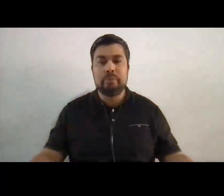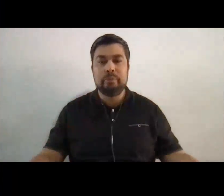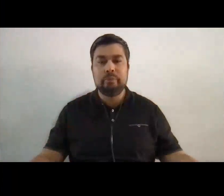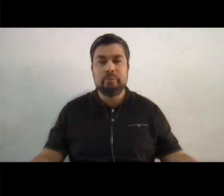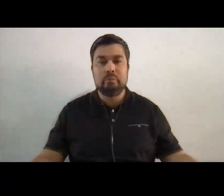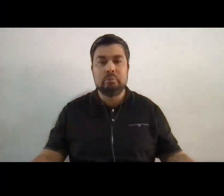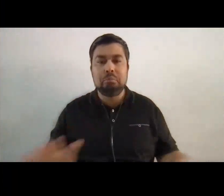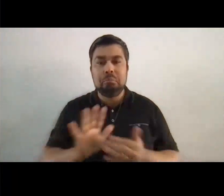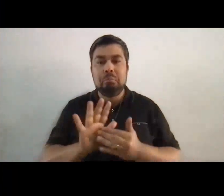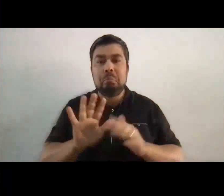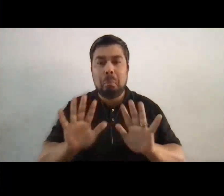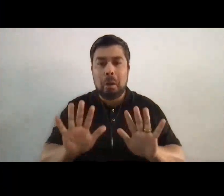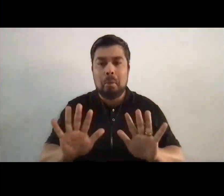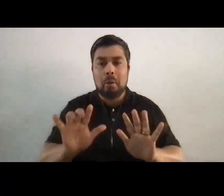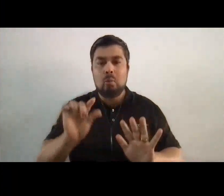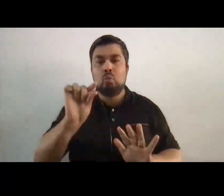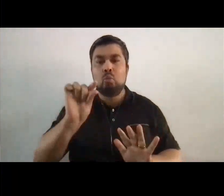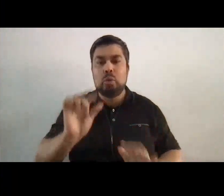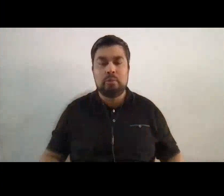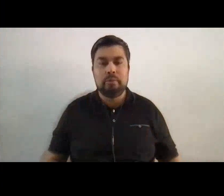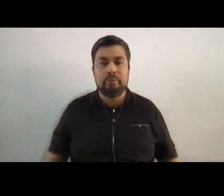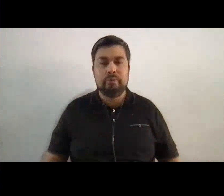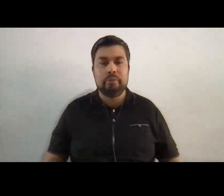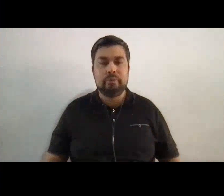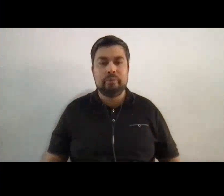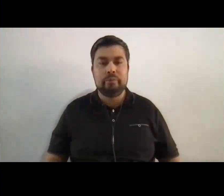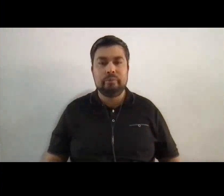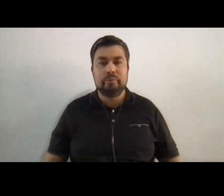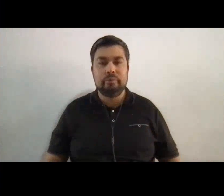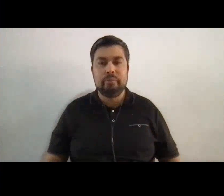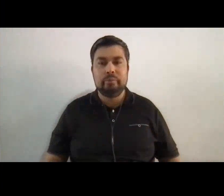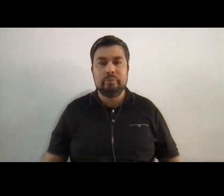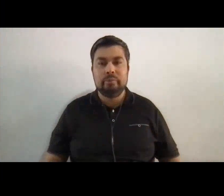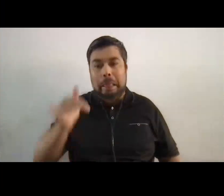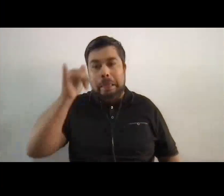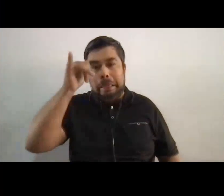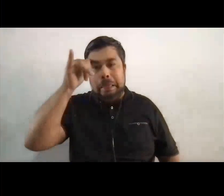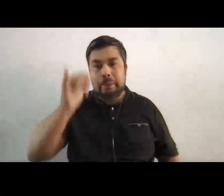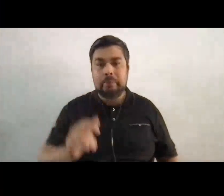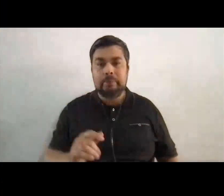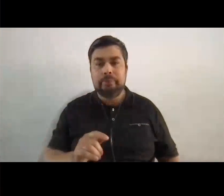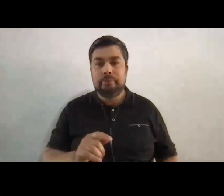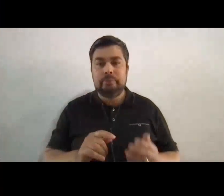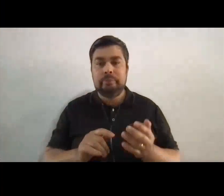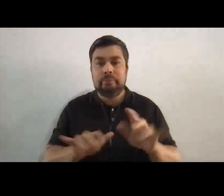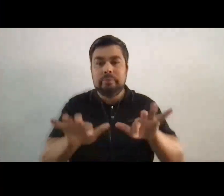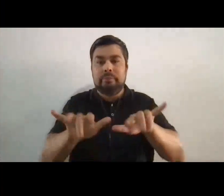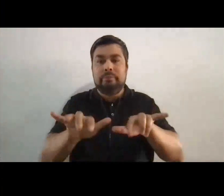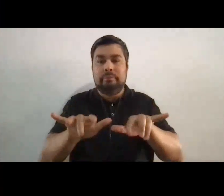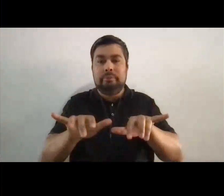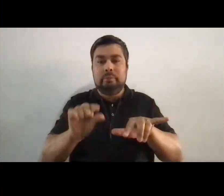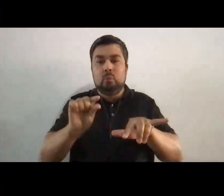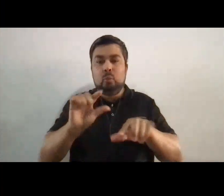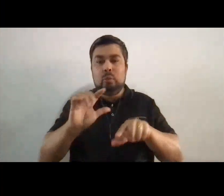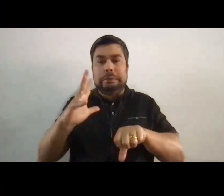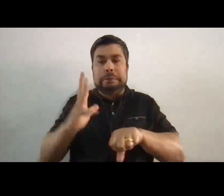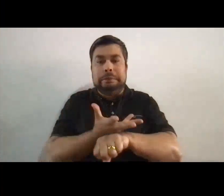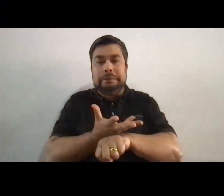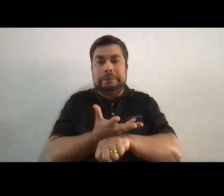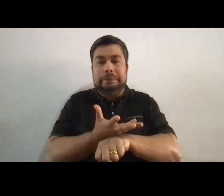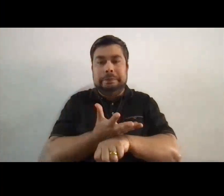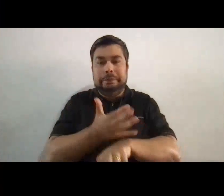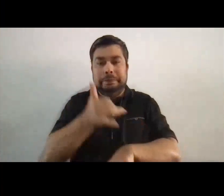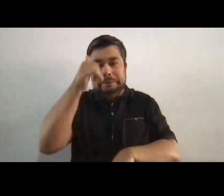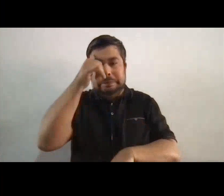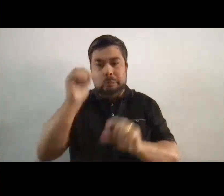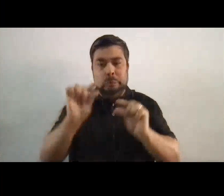Esperamos entonces un minuto. Denme un minutito, que la tecnología que nos acompaña a veces nos abandona en otras.